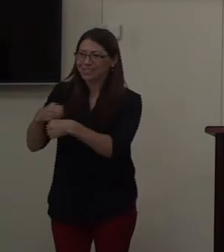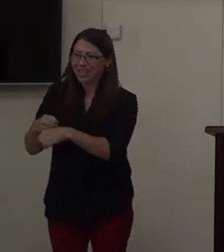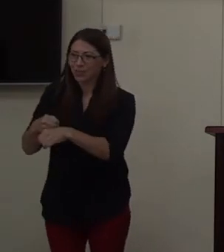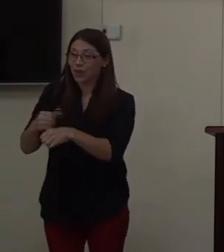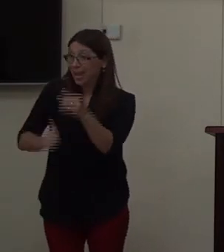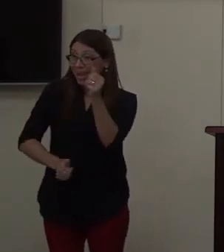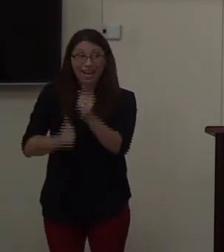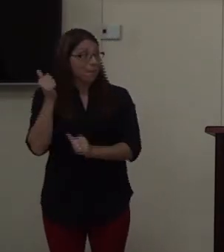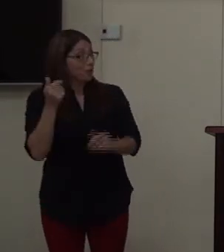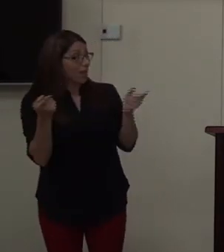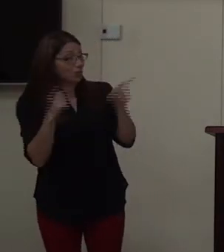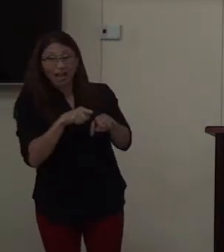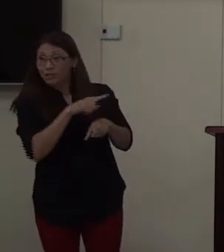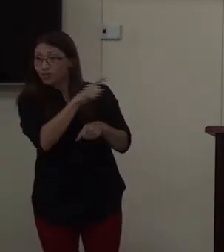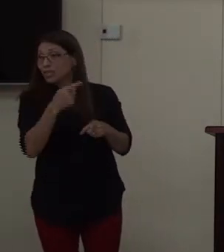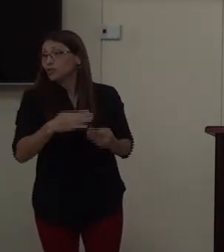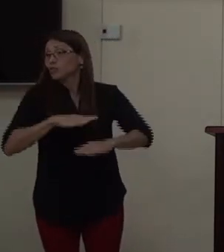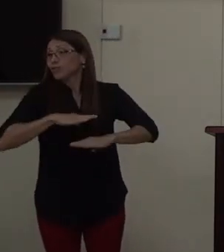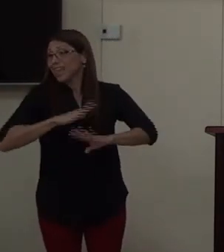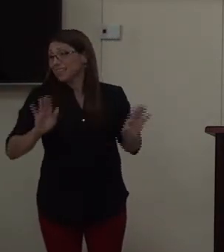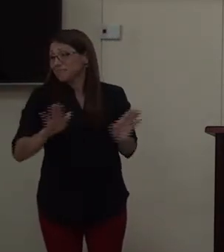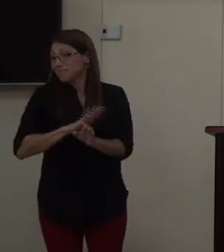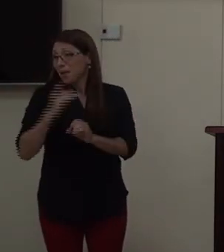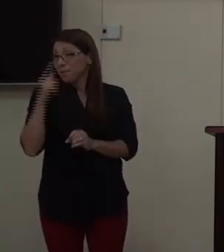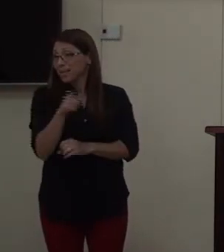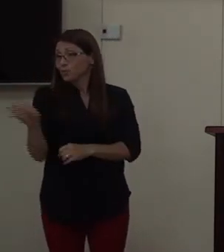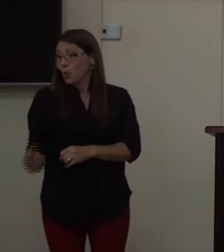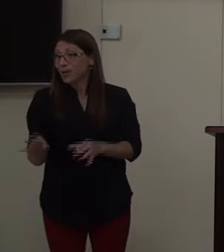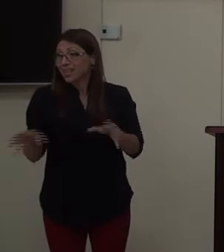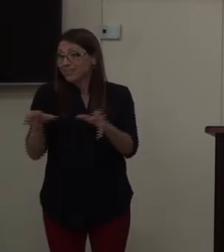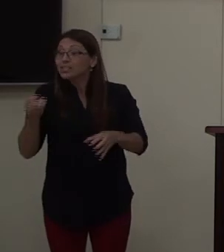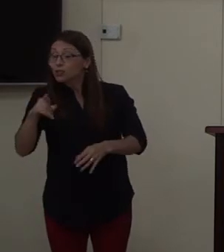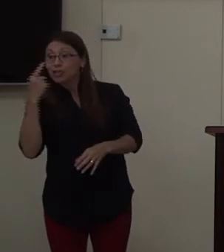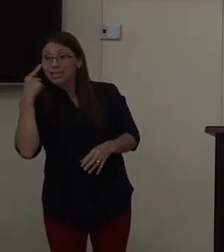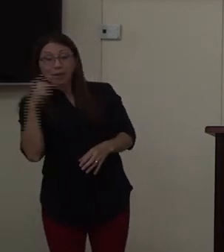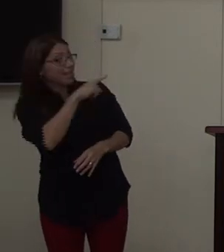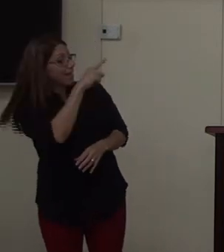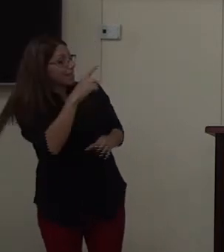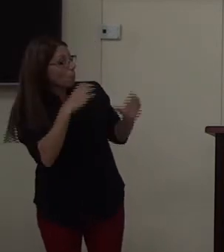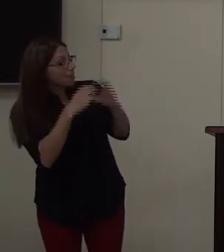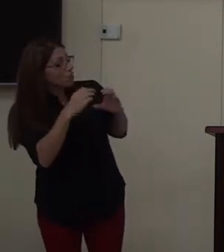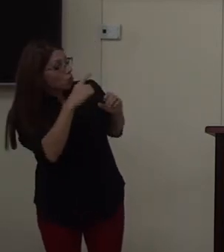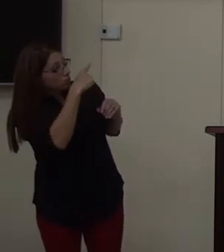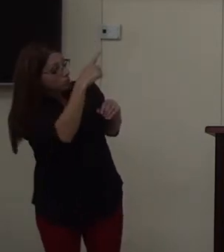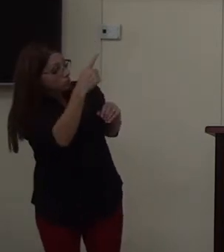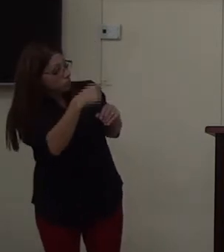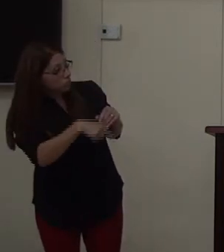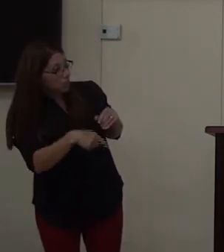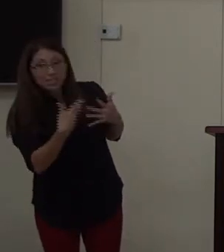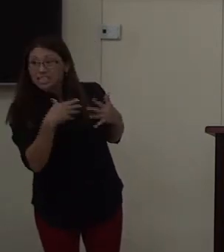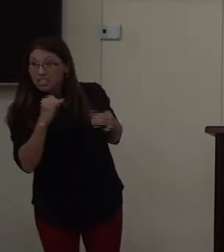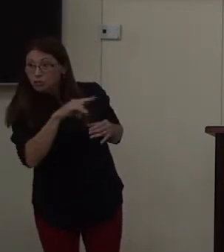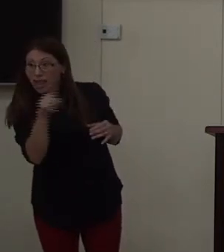de los casos, suficiente para esos jóvenes activistas. Si ustedes leen esta conversación de WhatsApp, ya lo entendieron, ¿verdad? Y eso es suficiente